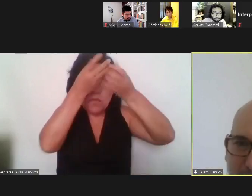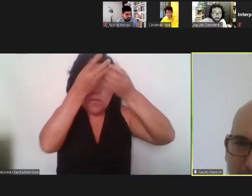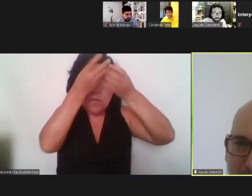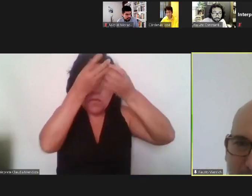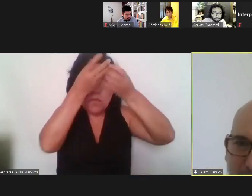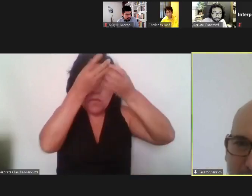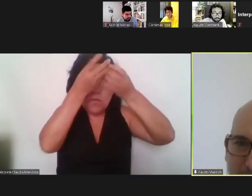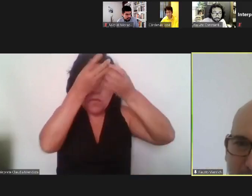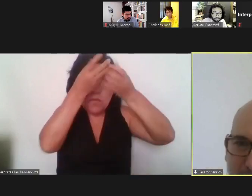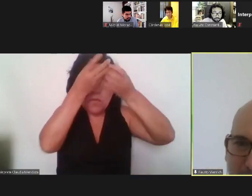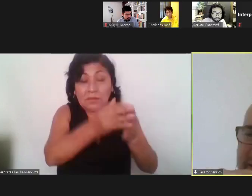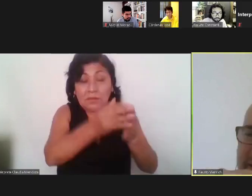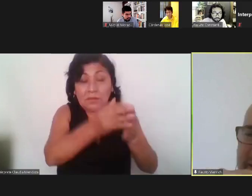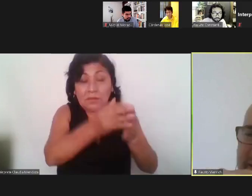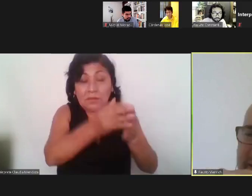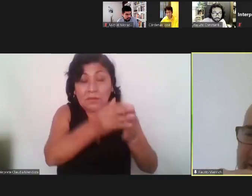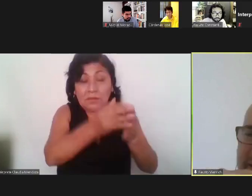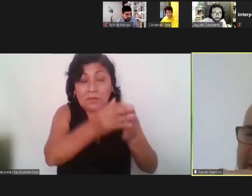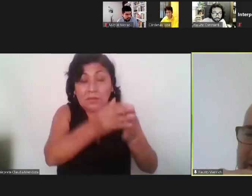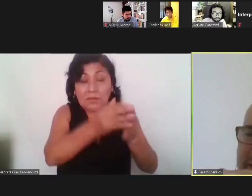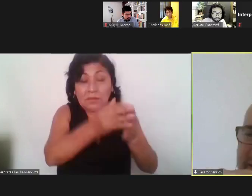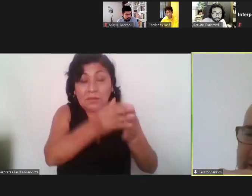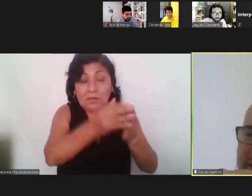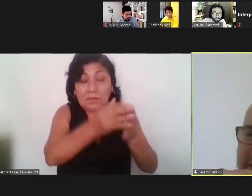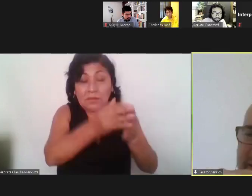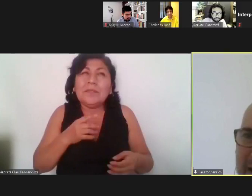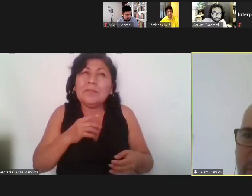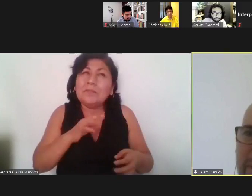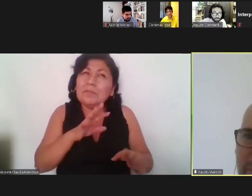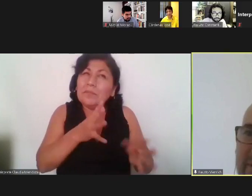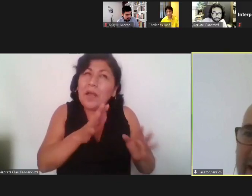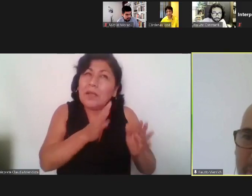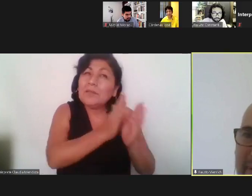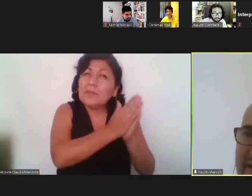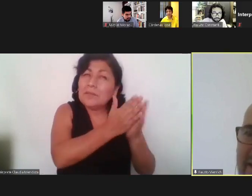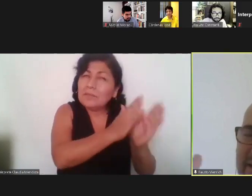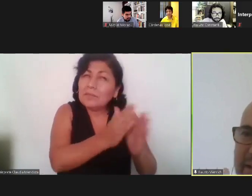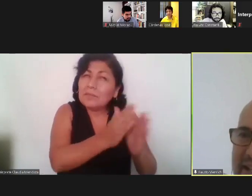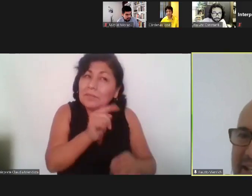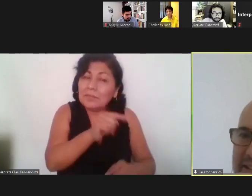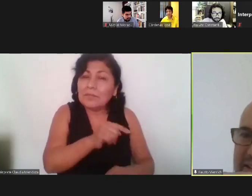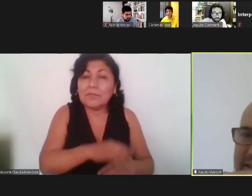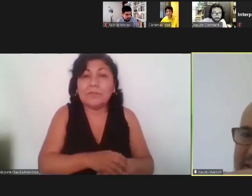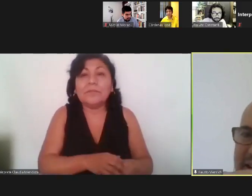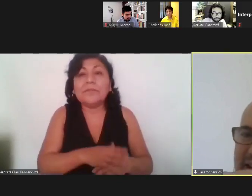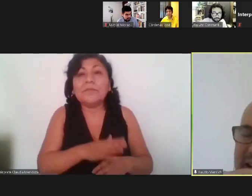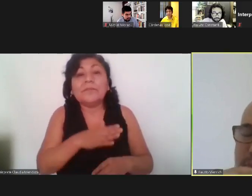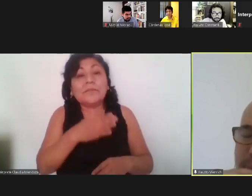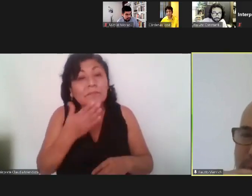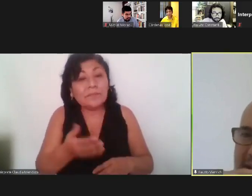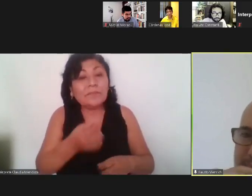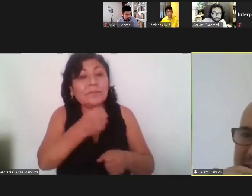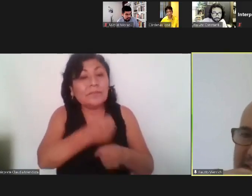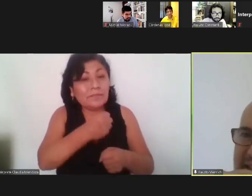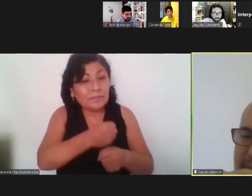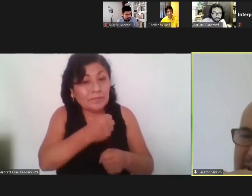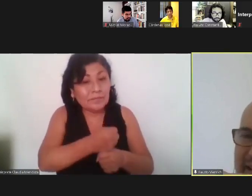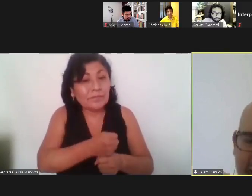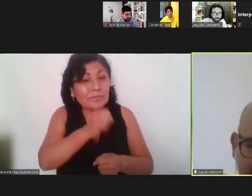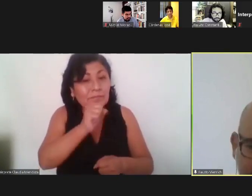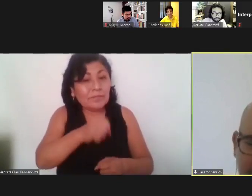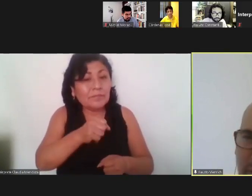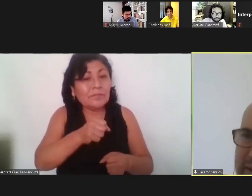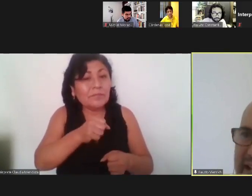ser algo así como nuestra biblioteca, digámoslo así, se han venido en el marco de toda esta labor de accesibilidad, hay un programa que se